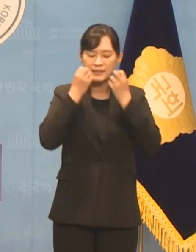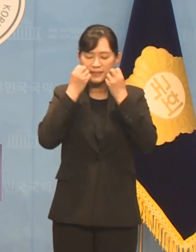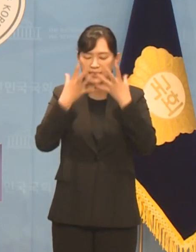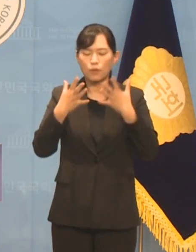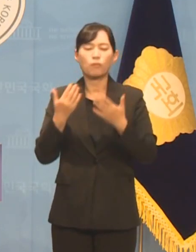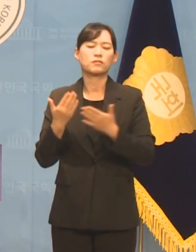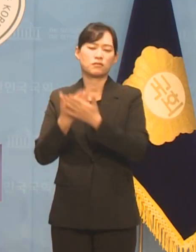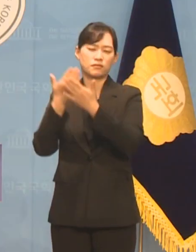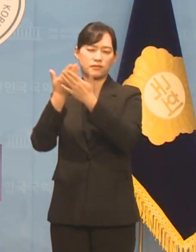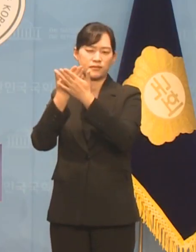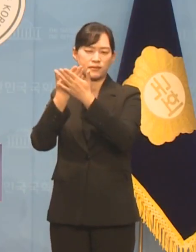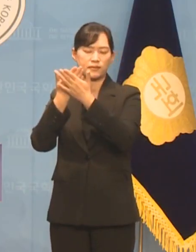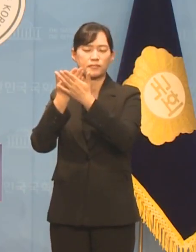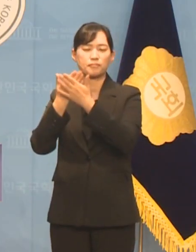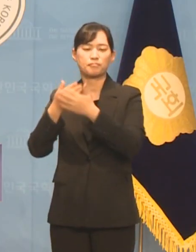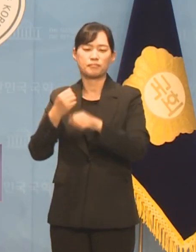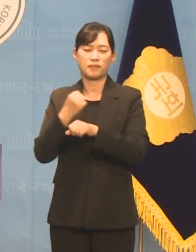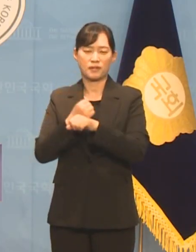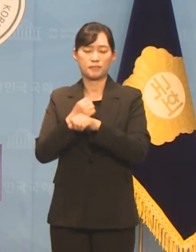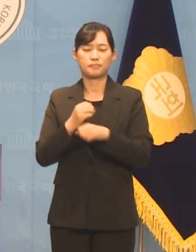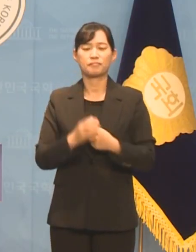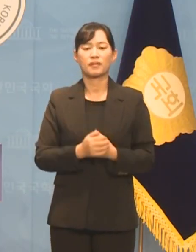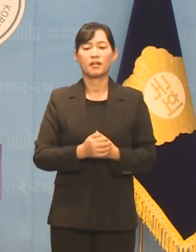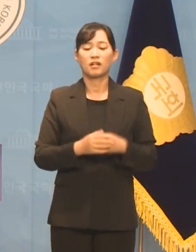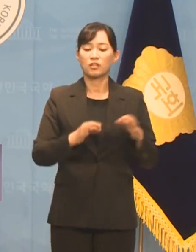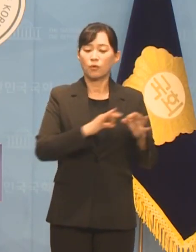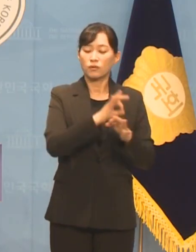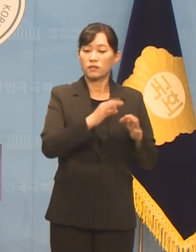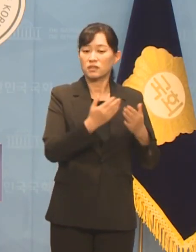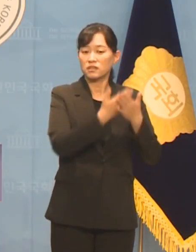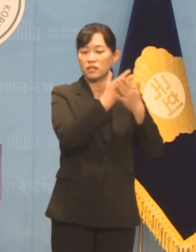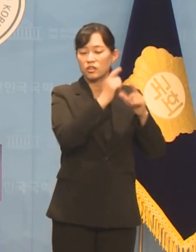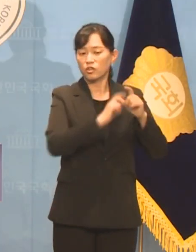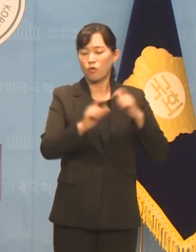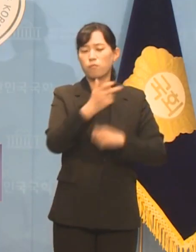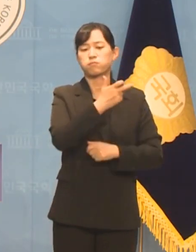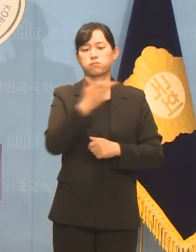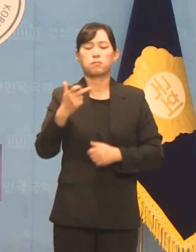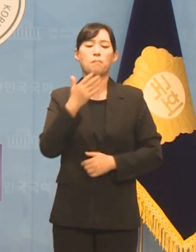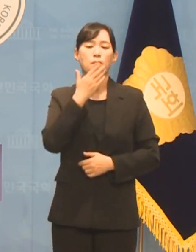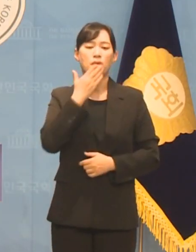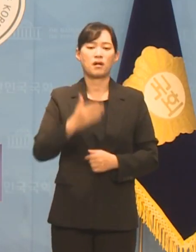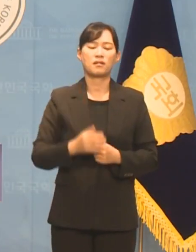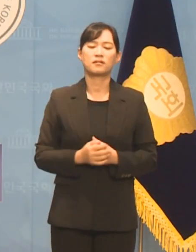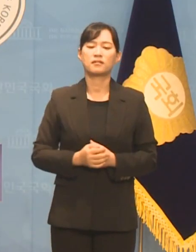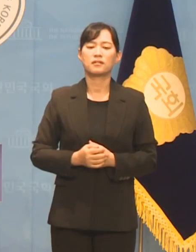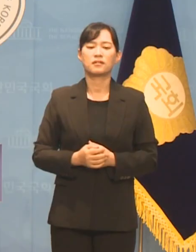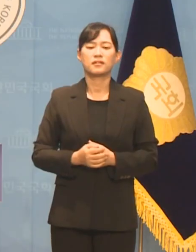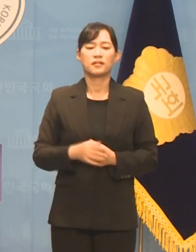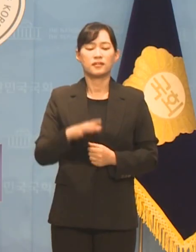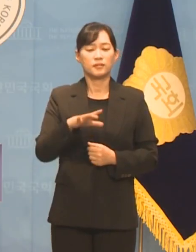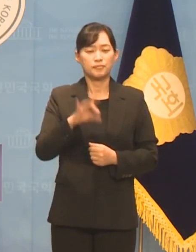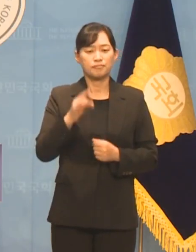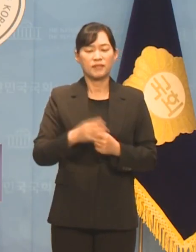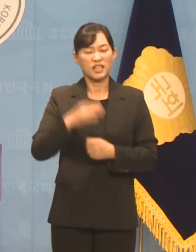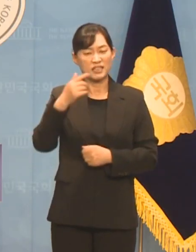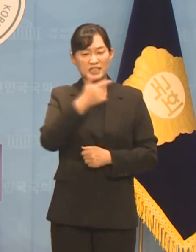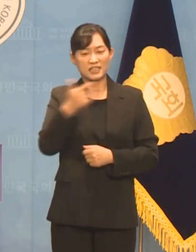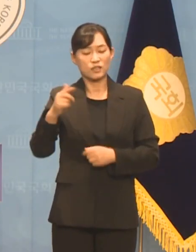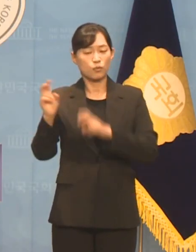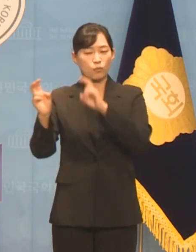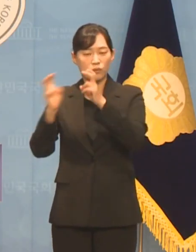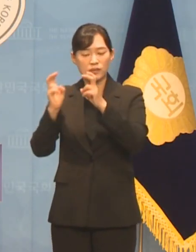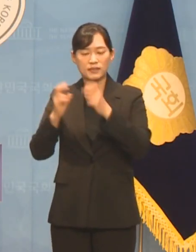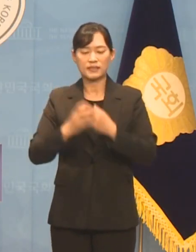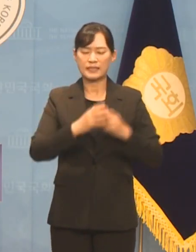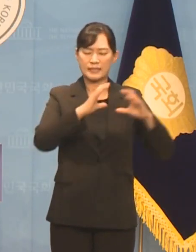성장 엔진을 마련하겠습니다. 경제의 심장이 더욱 커질 것입니다. 첫째, 대기업은